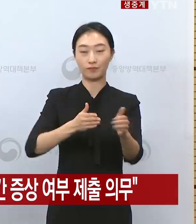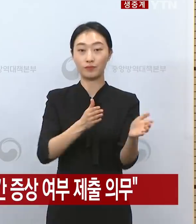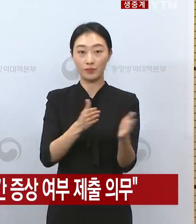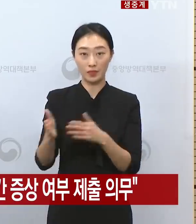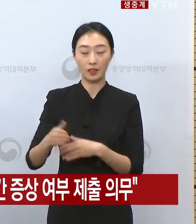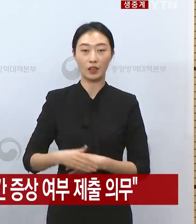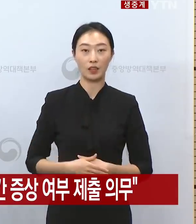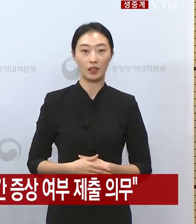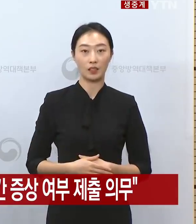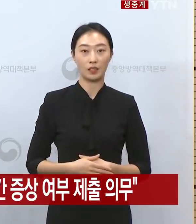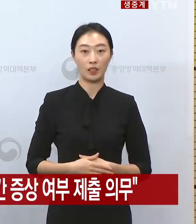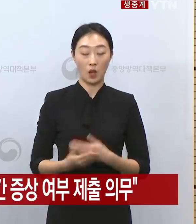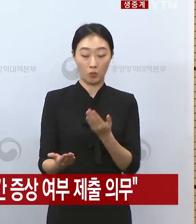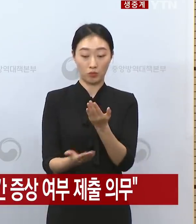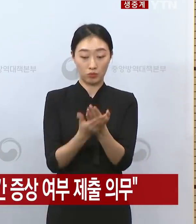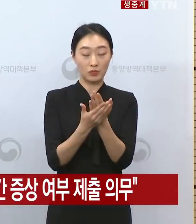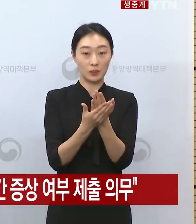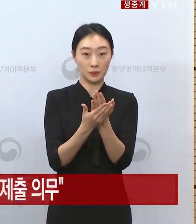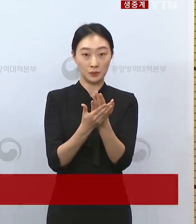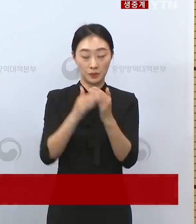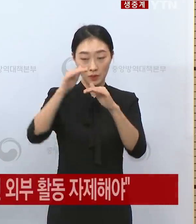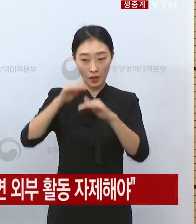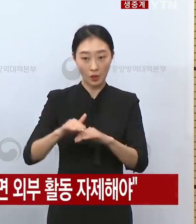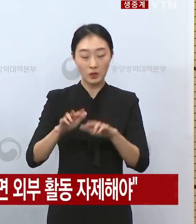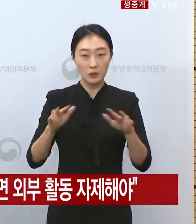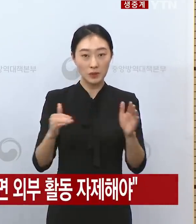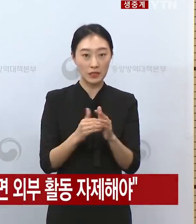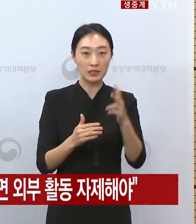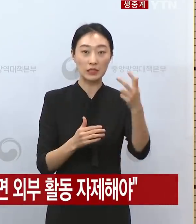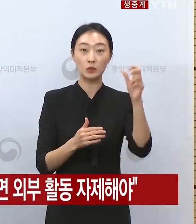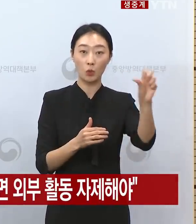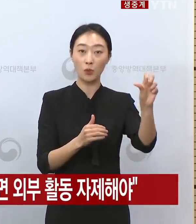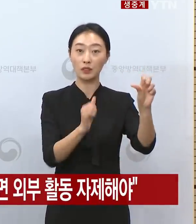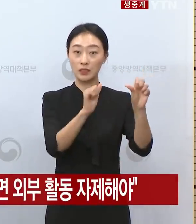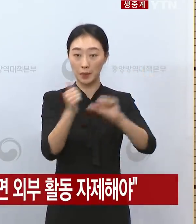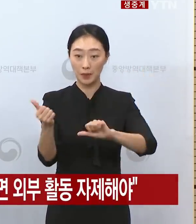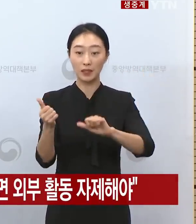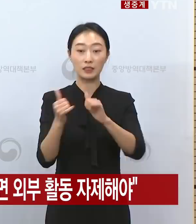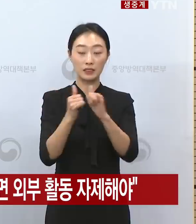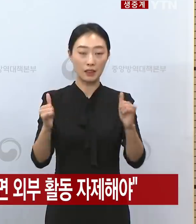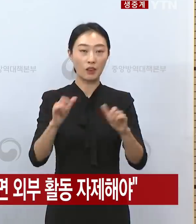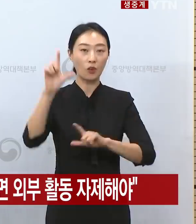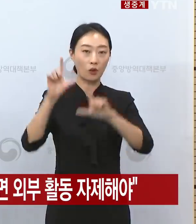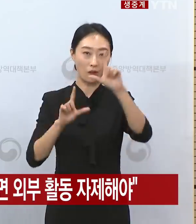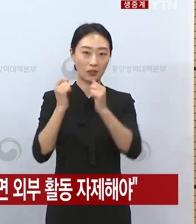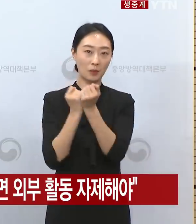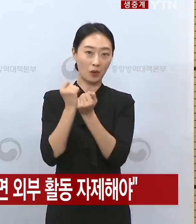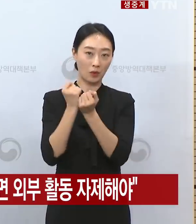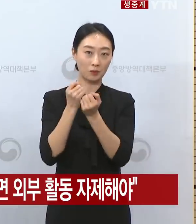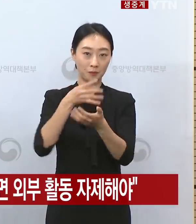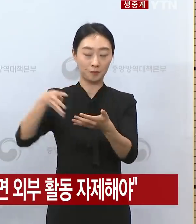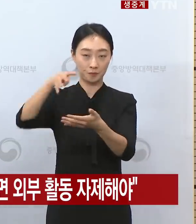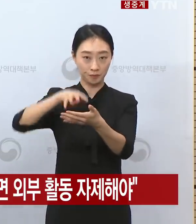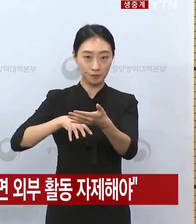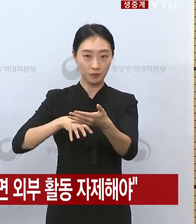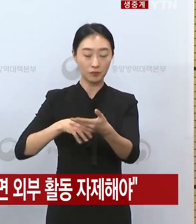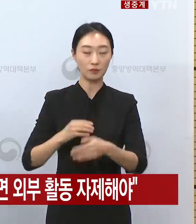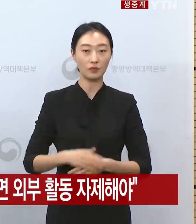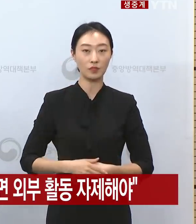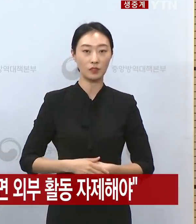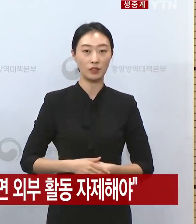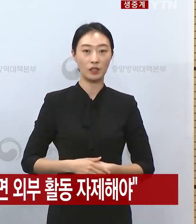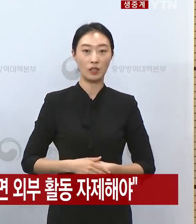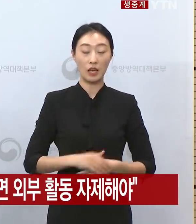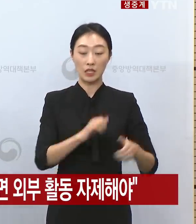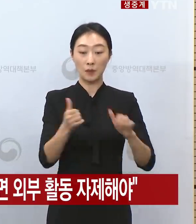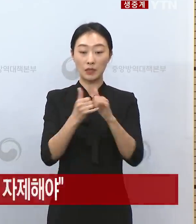부침 3은 현재까지 발생한 75명의 사망자에 대한 현황입니다. 앞서 말씀드린 것처럼 사망자의